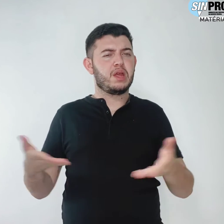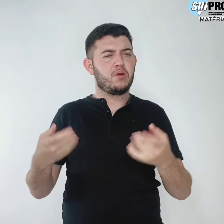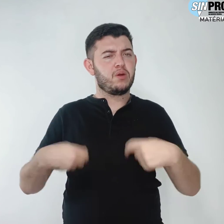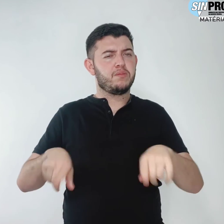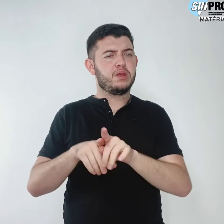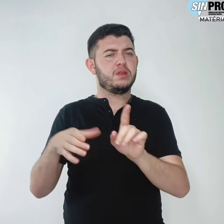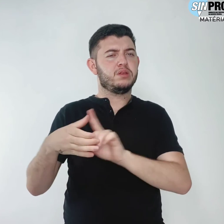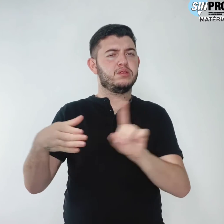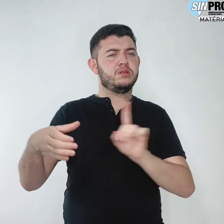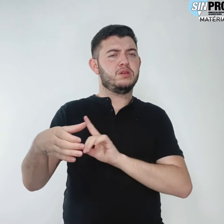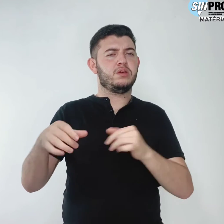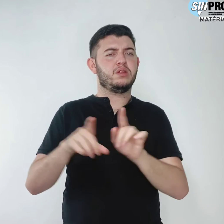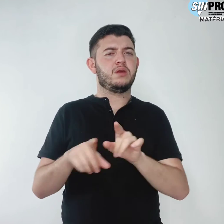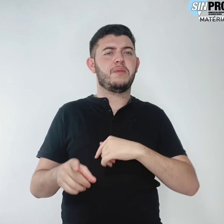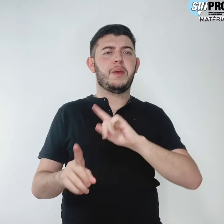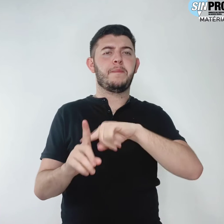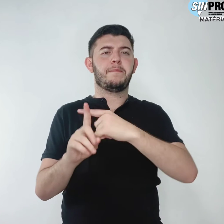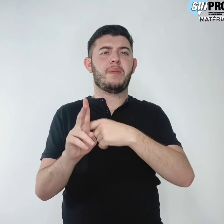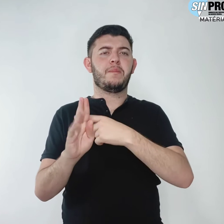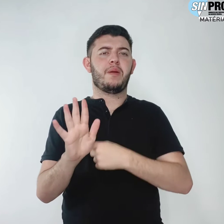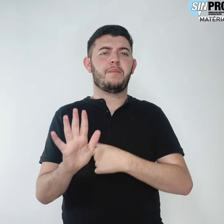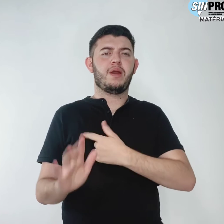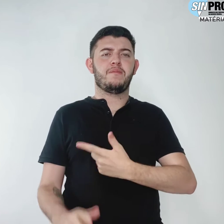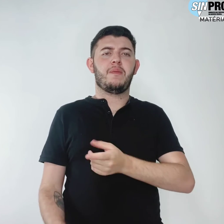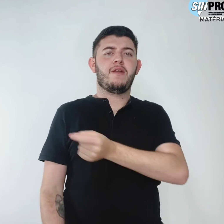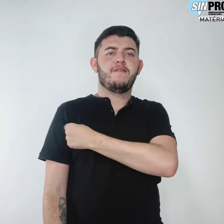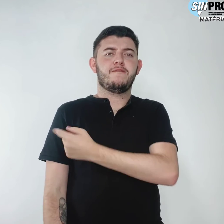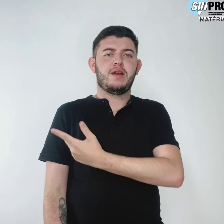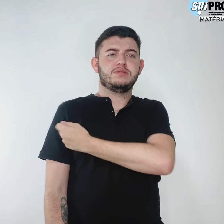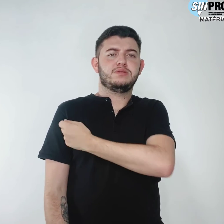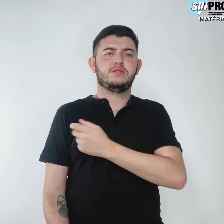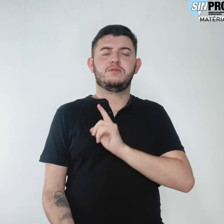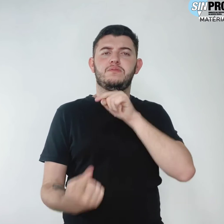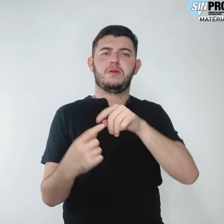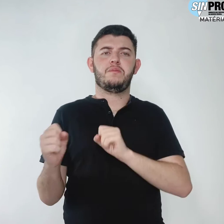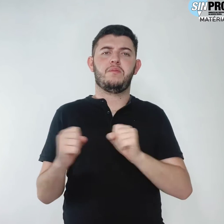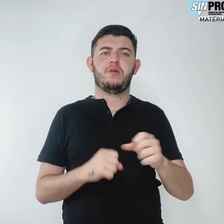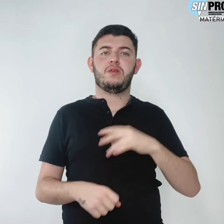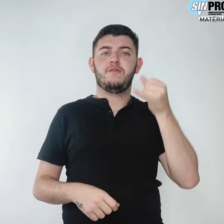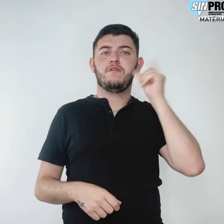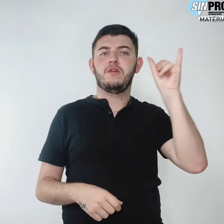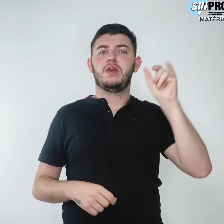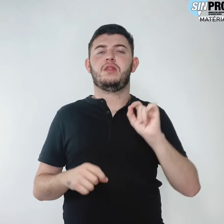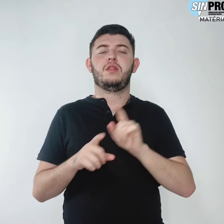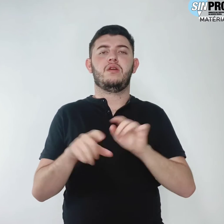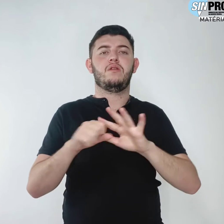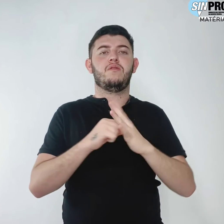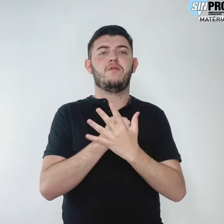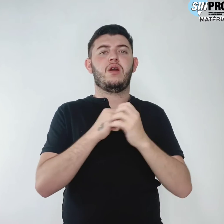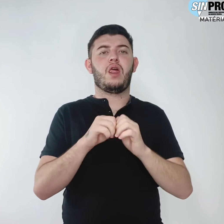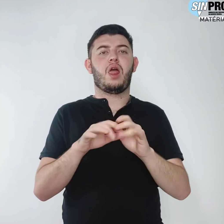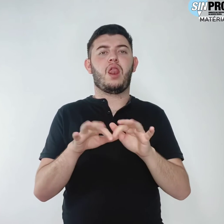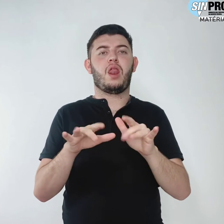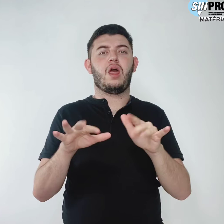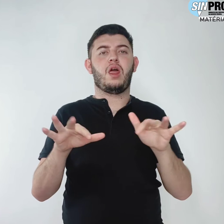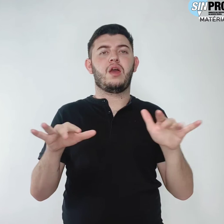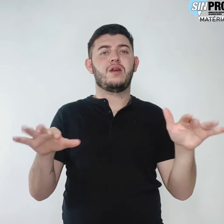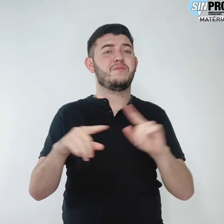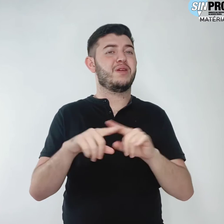exige isolamento social e ampliação da vacinação para conter o alastramento do vírus, e